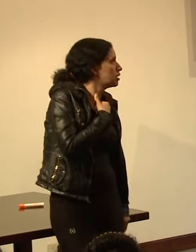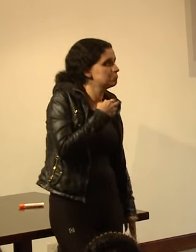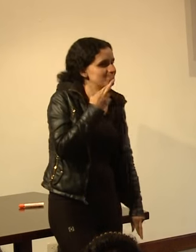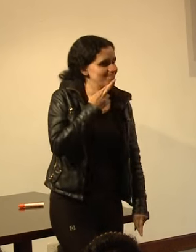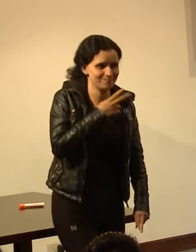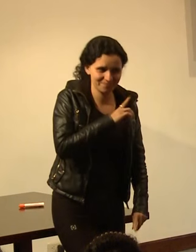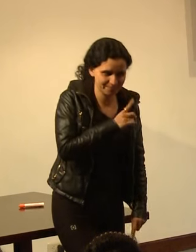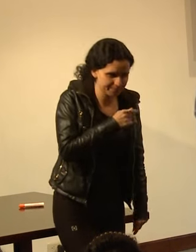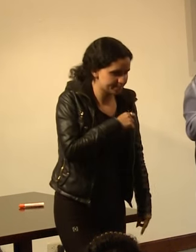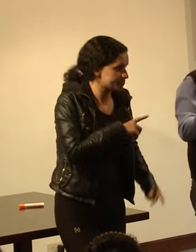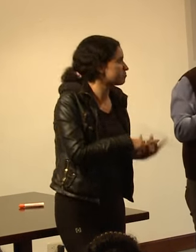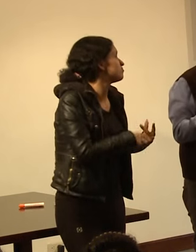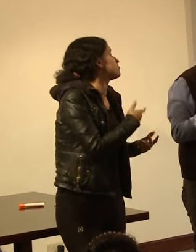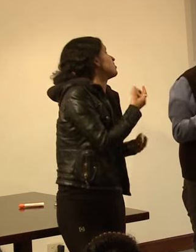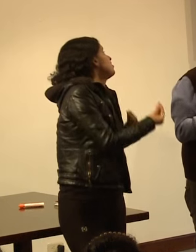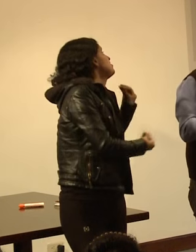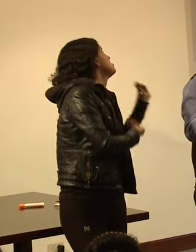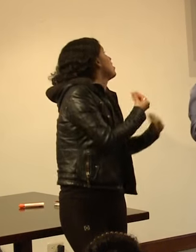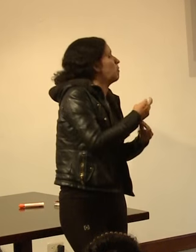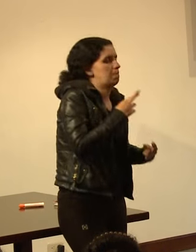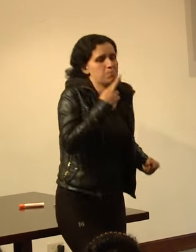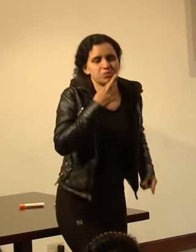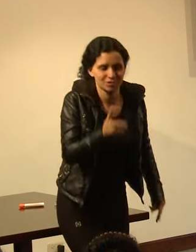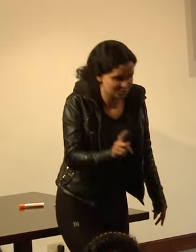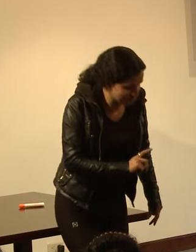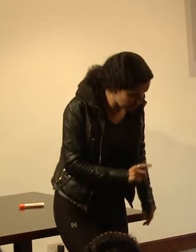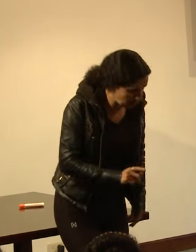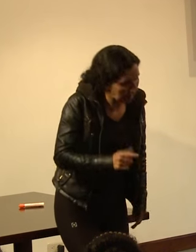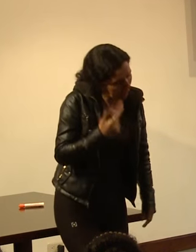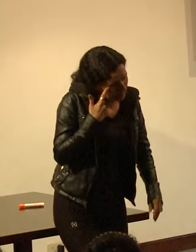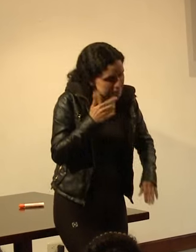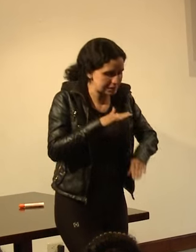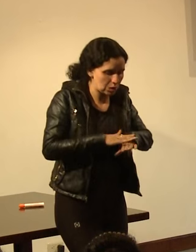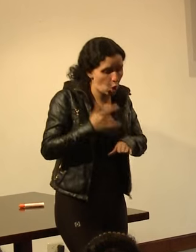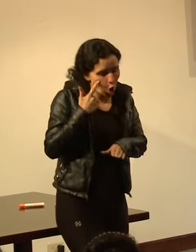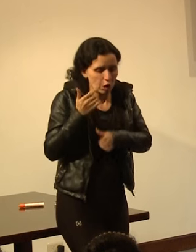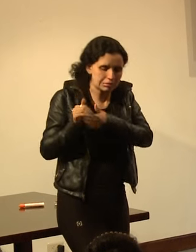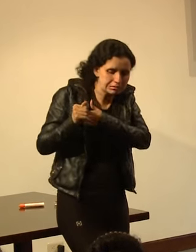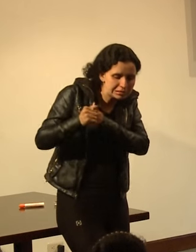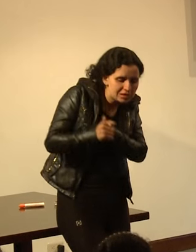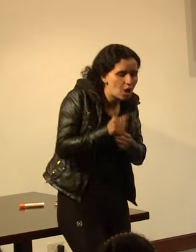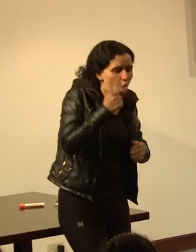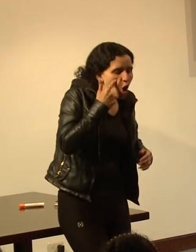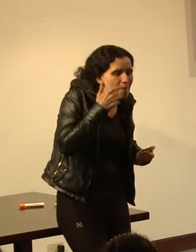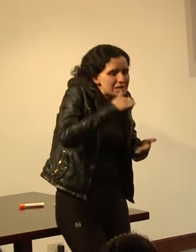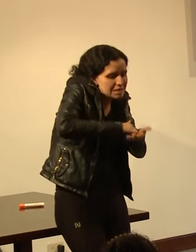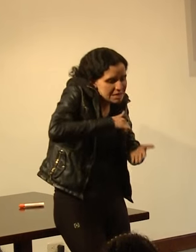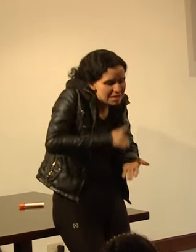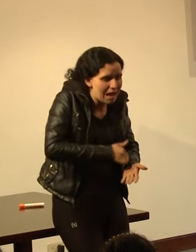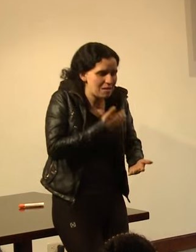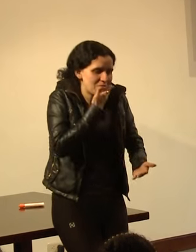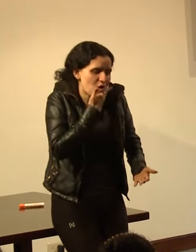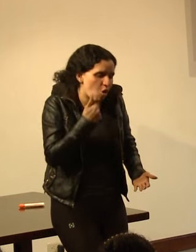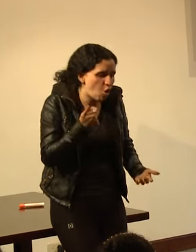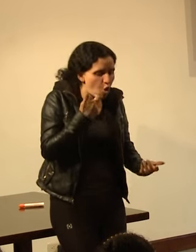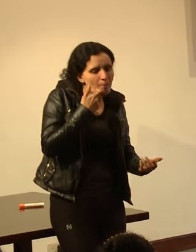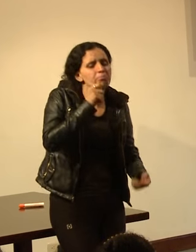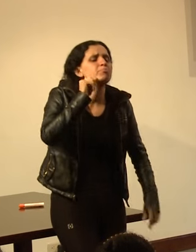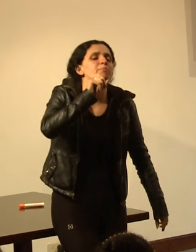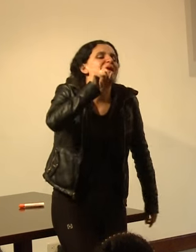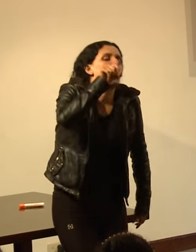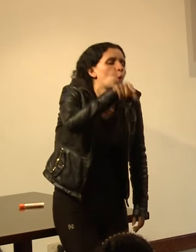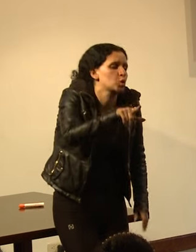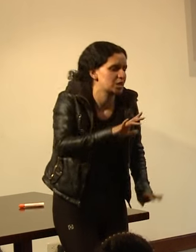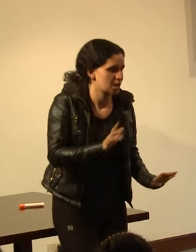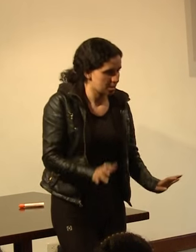nunca, y no meterse a decirle lo que tiene que hacer, sí orientarlo sobre cómo, o cómo podría llegar a construir esa respuesta, confrontarlo. Uno puede decir que